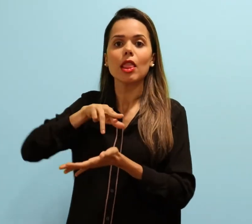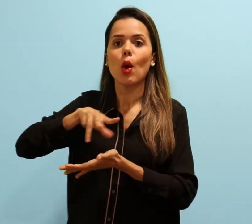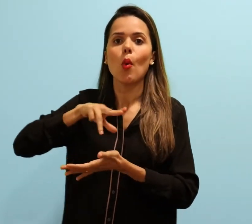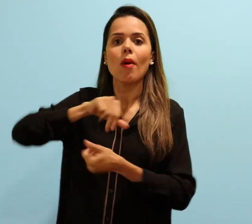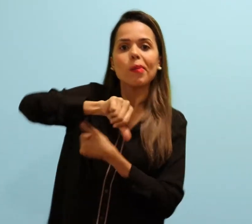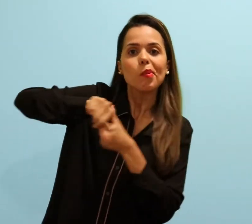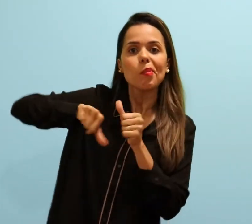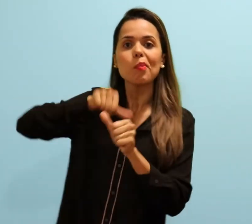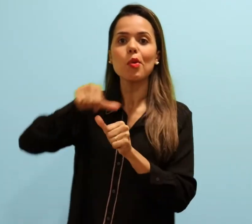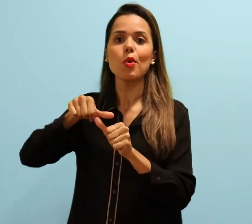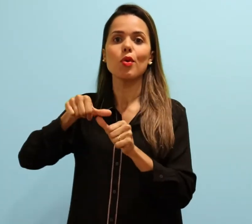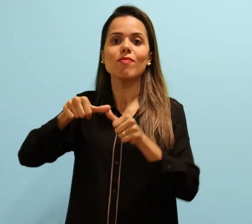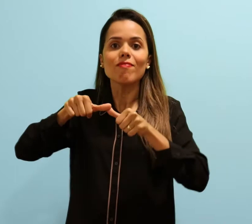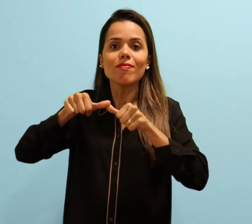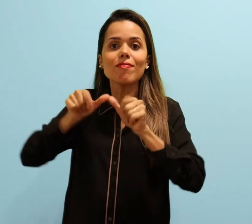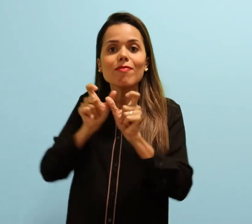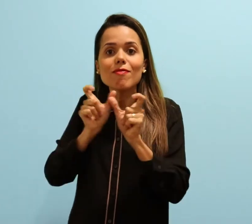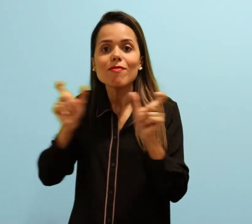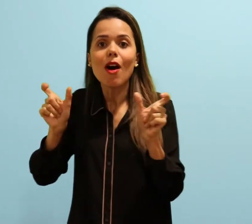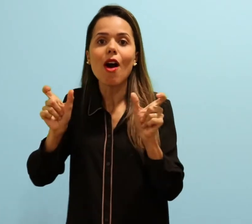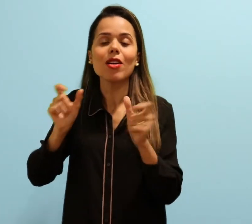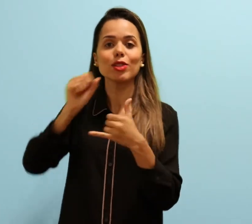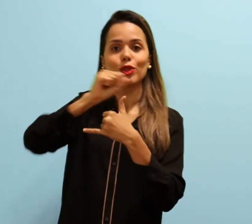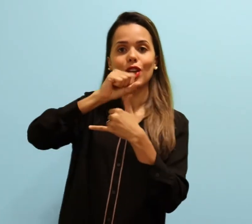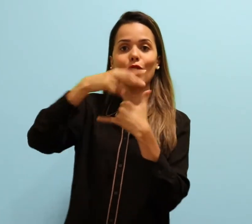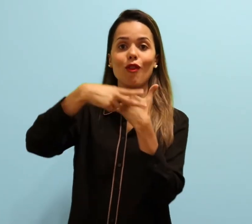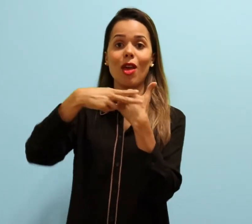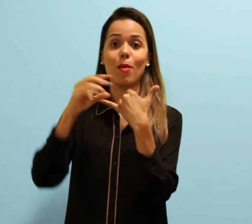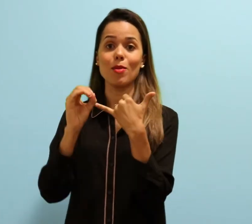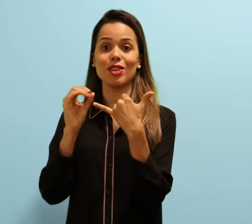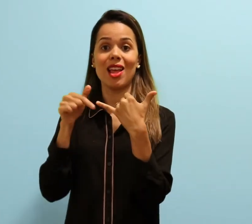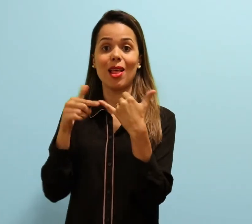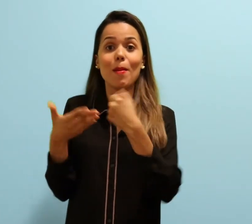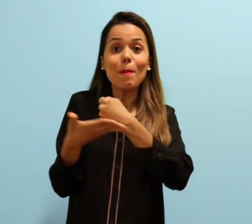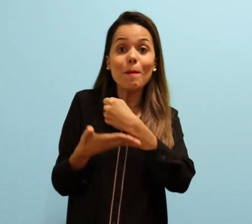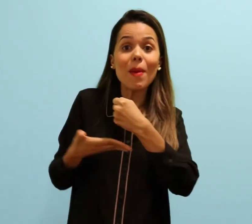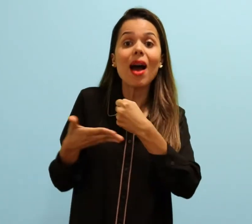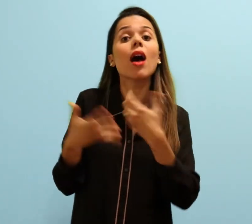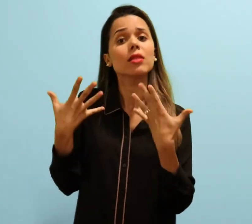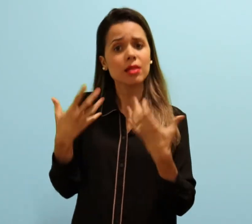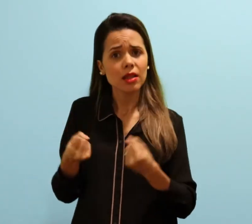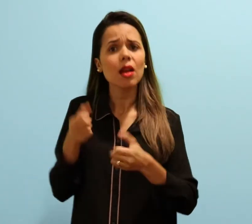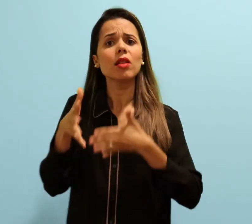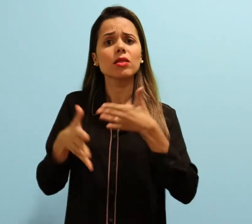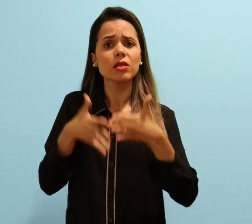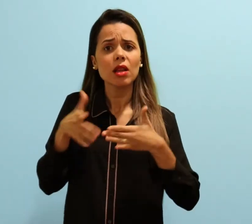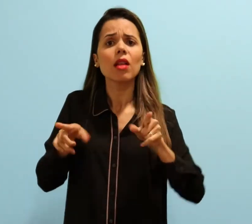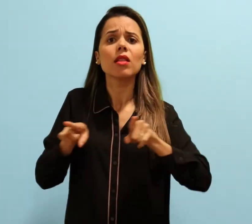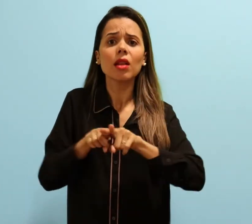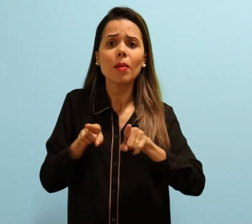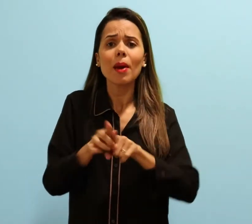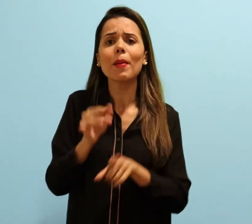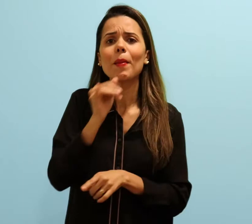fixa, sendo a ordem sujeito, verbo, objeto aceitável também nas línguas de sinais. Verbos como